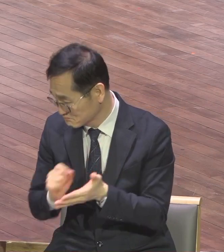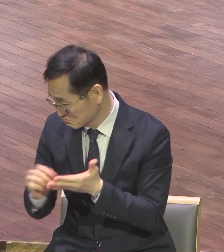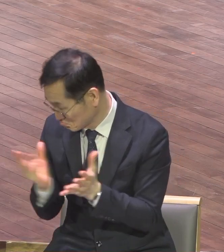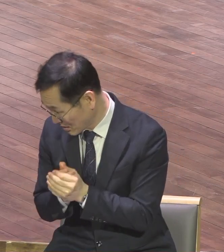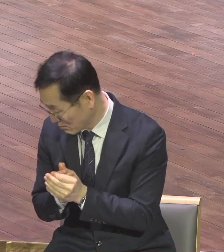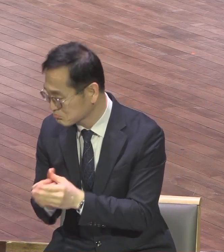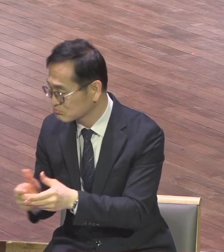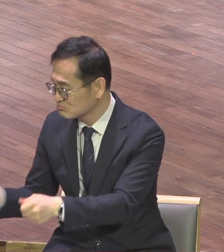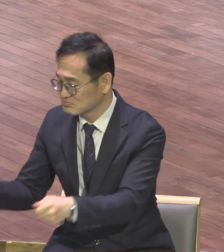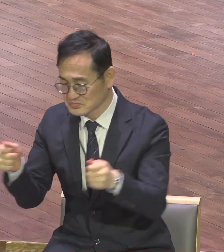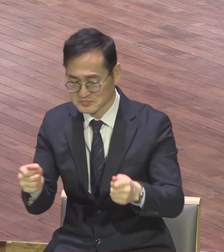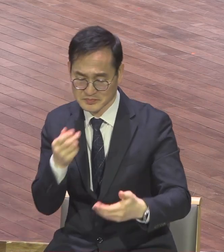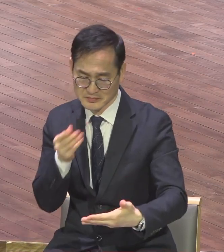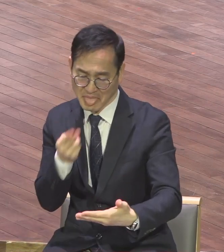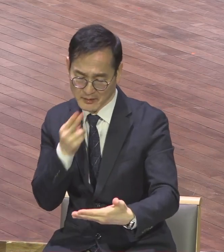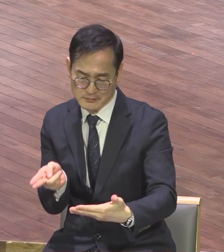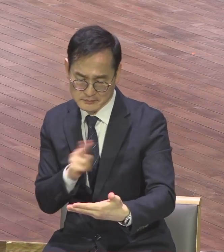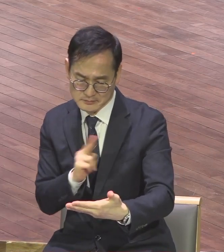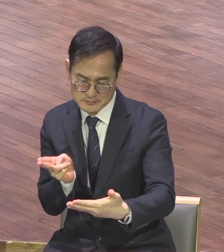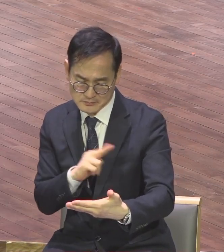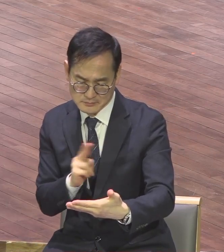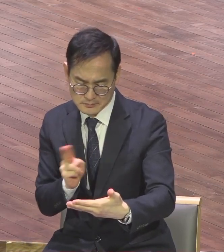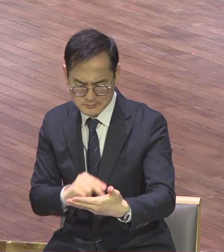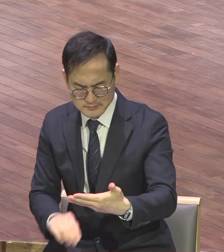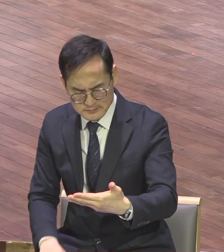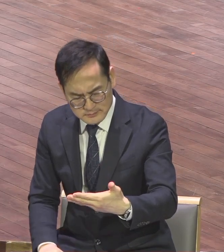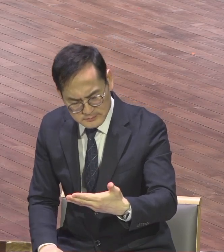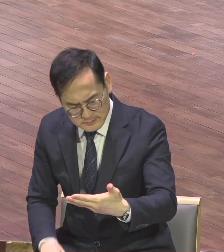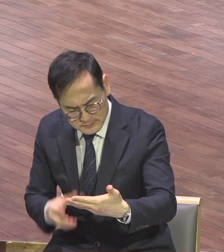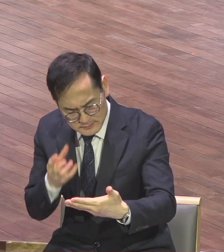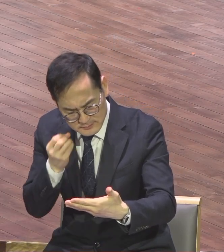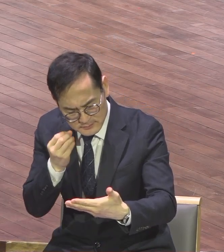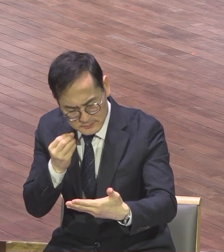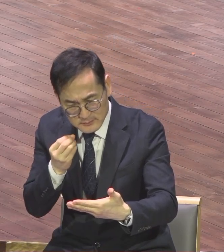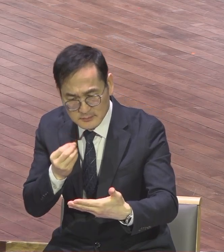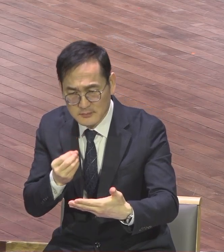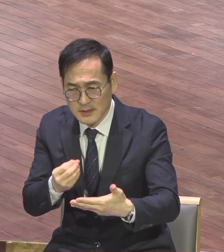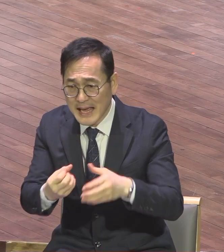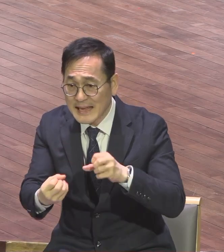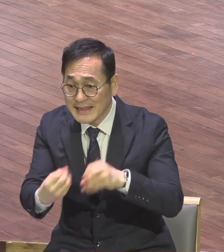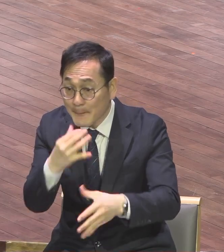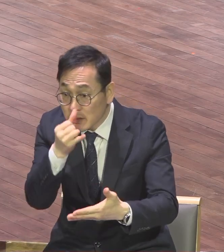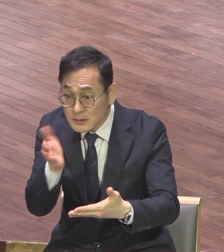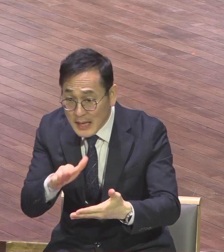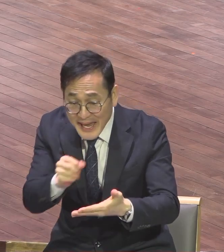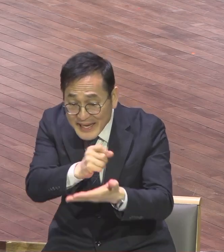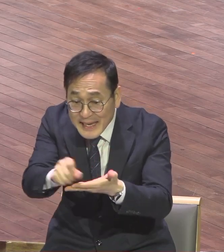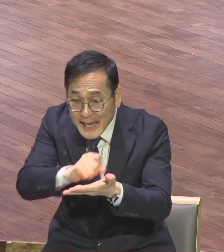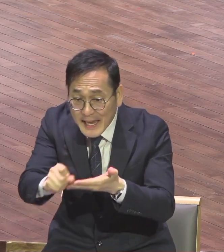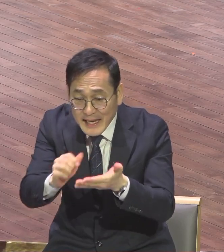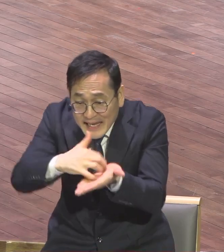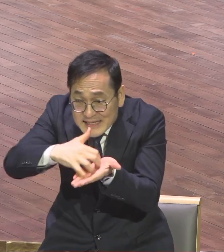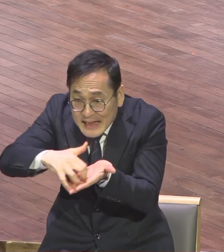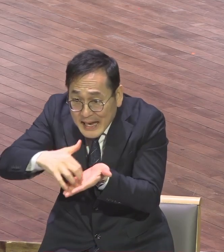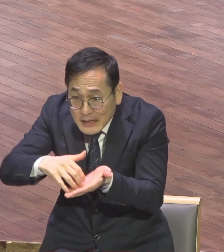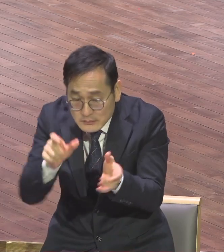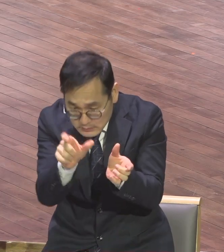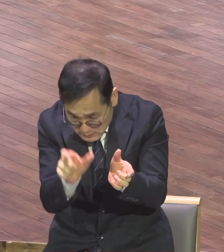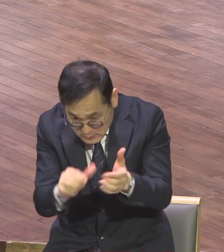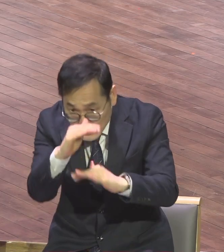하시는데 좀 이상하죠? 문제가 있고 답은 있는데 계산을 한 과정이 없어요.